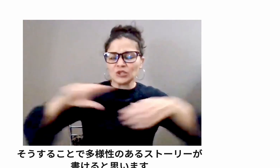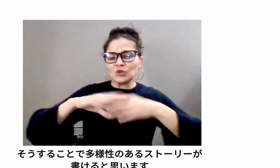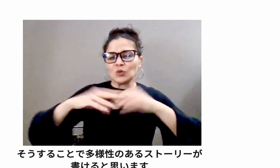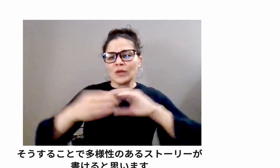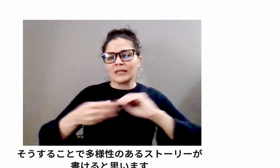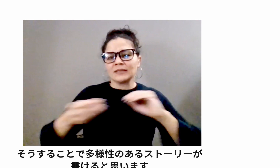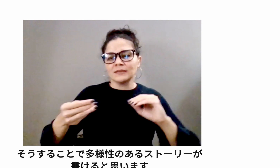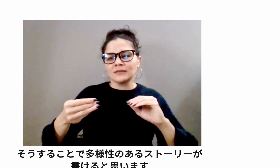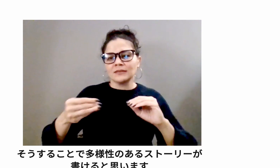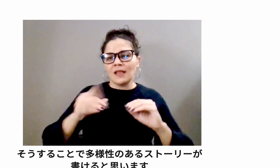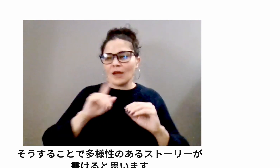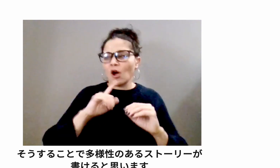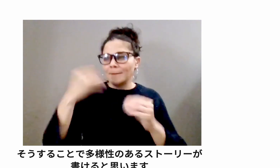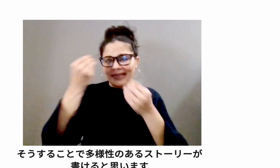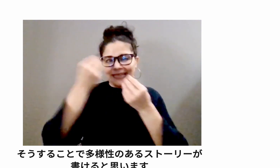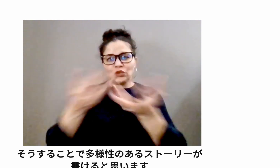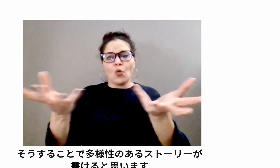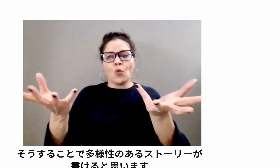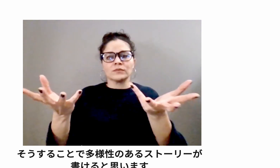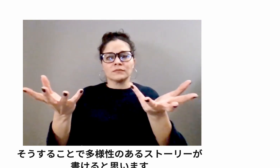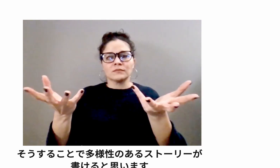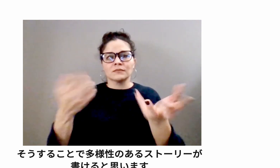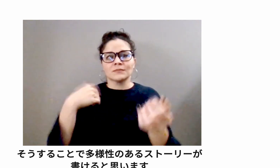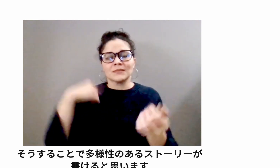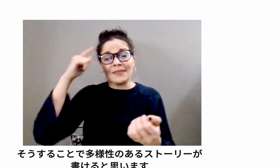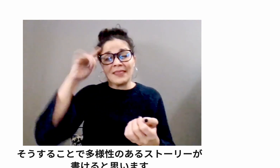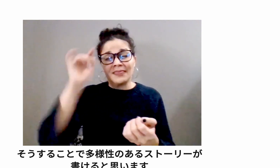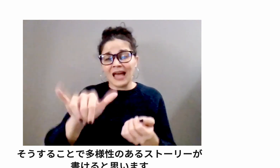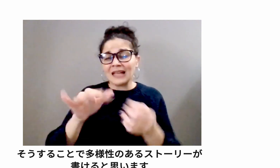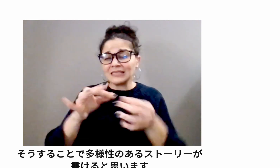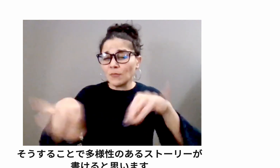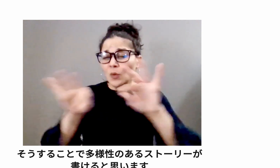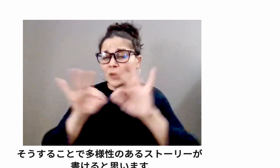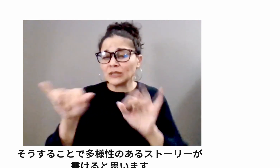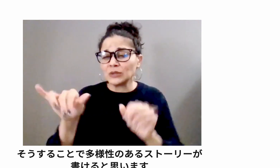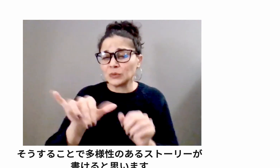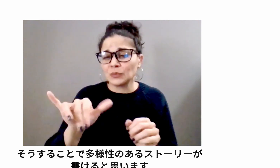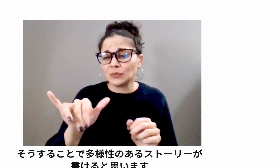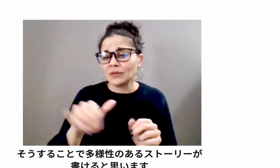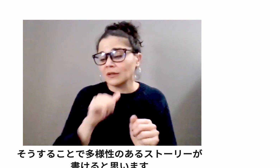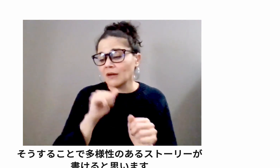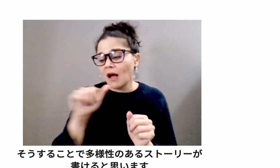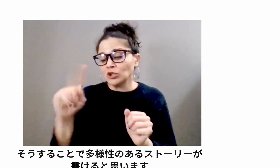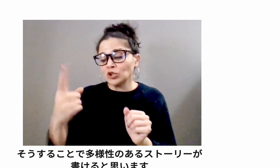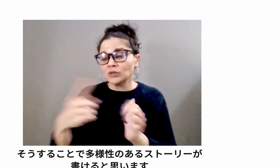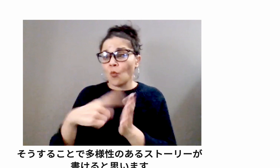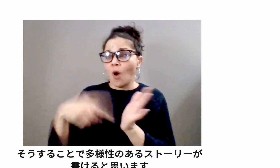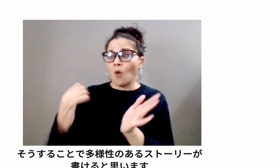というものを多様性を持ったストーリーが書けると思うんです。それは とてもそれも重要だと思っています